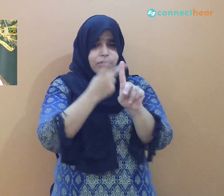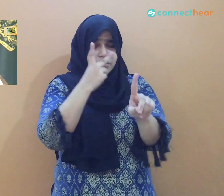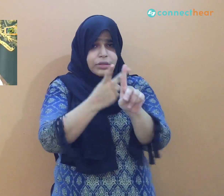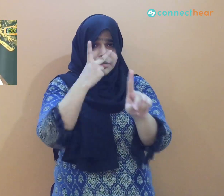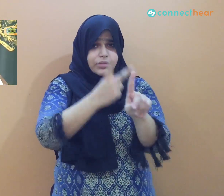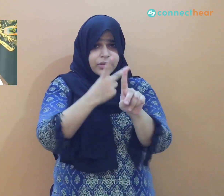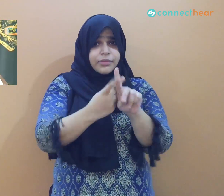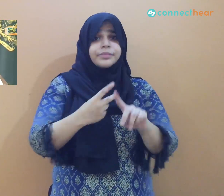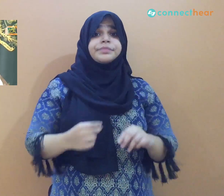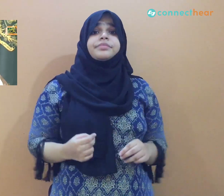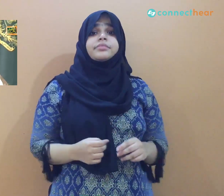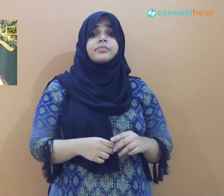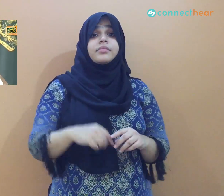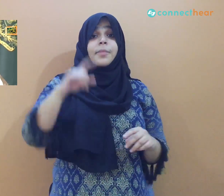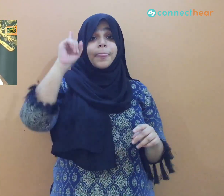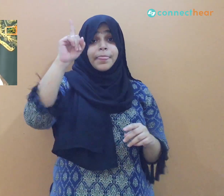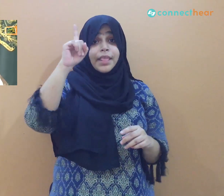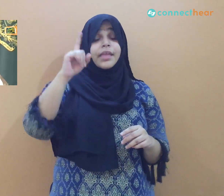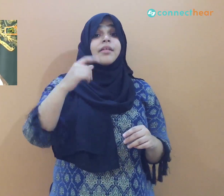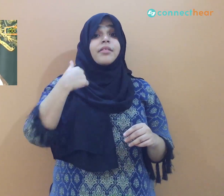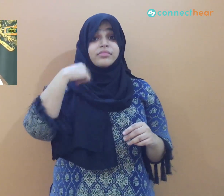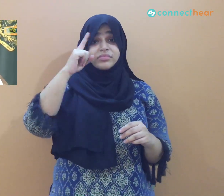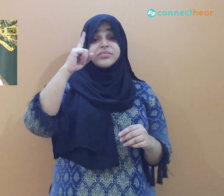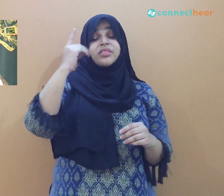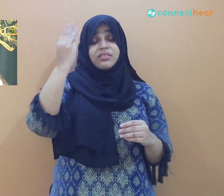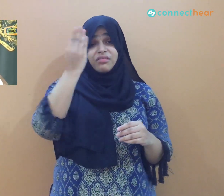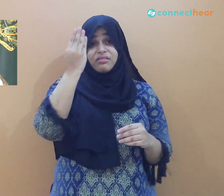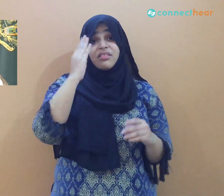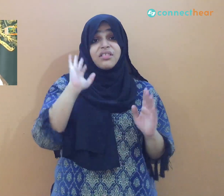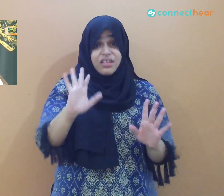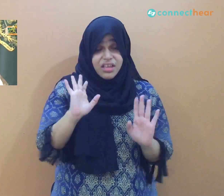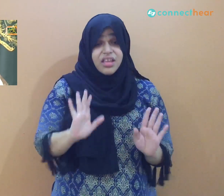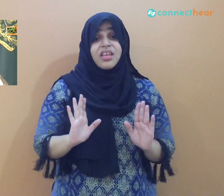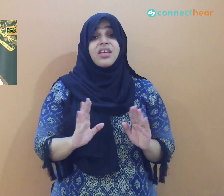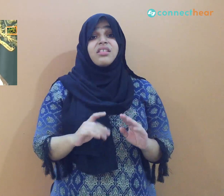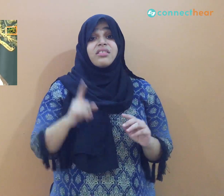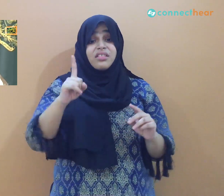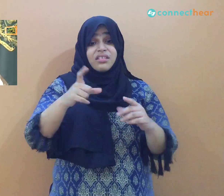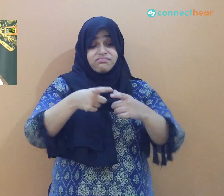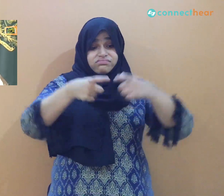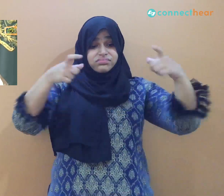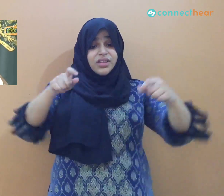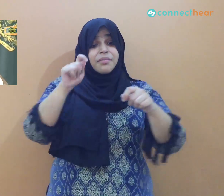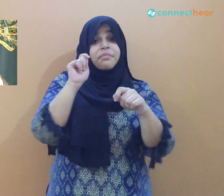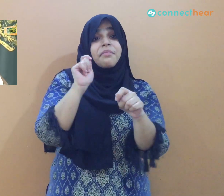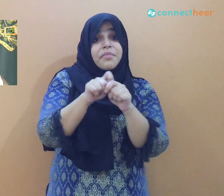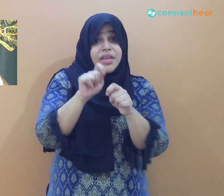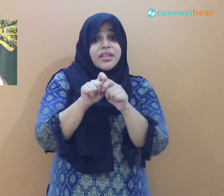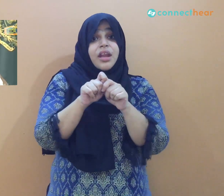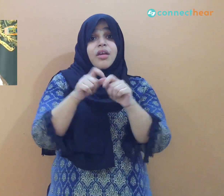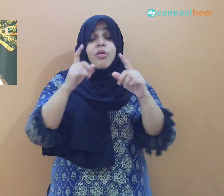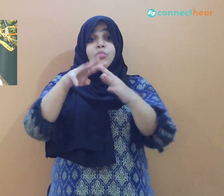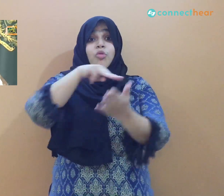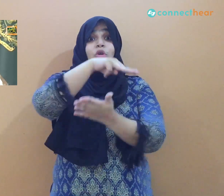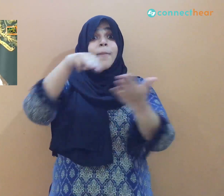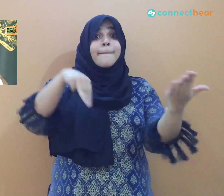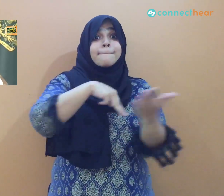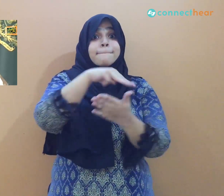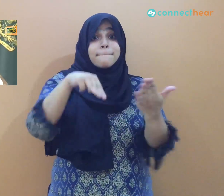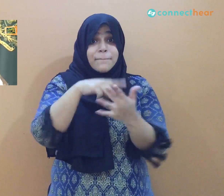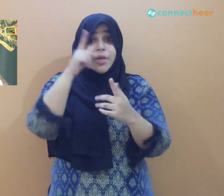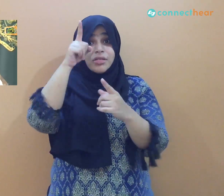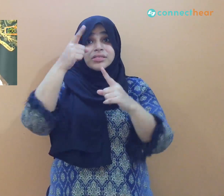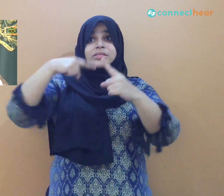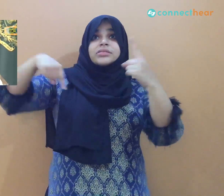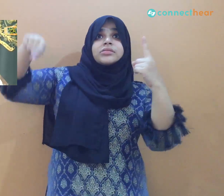ایک ایسا، اللہ کا مجھے بڑا فخر ہے ہم نے ایک ادارہ سیٹ اپ کیا جو سارے ملک سے،